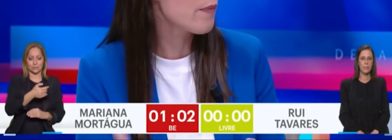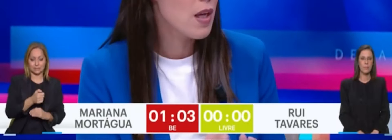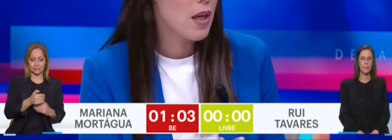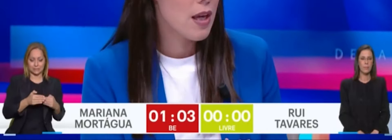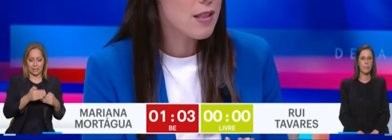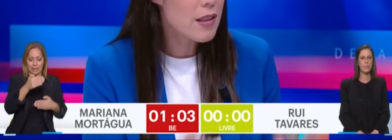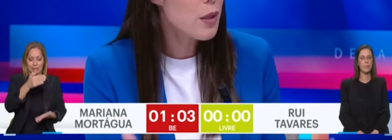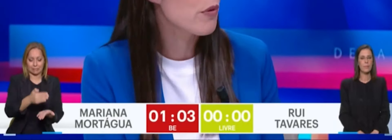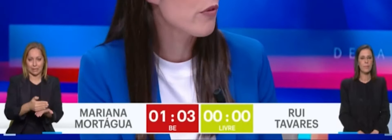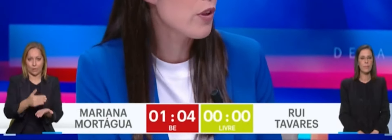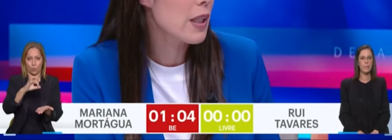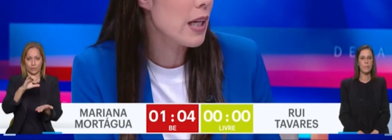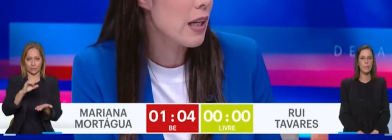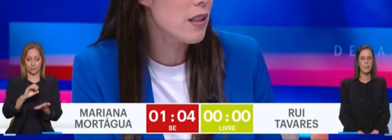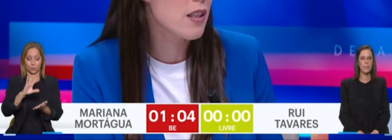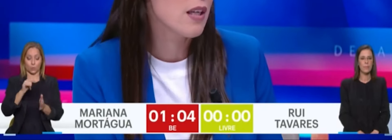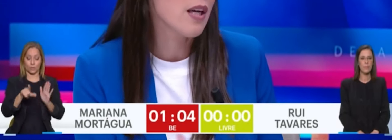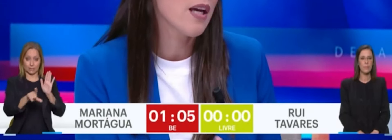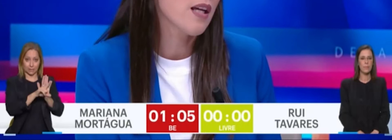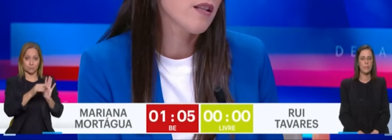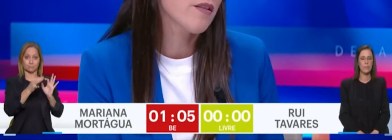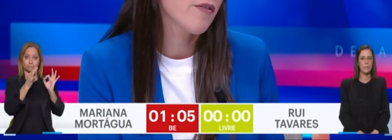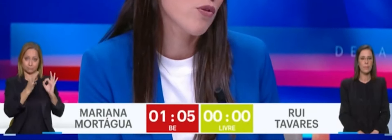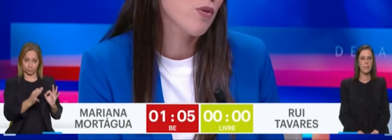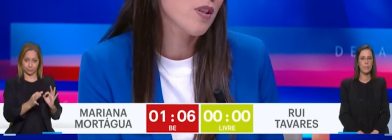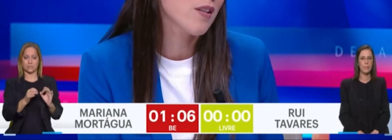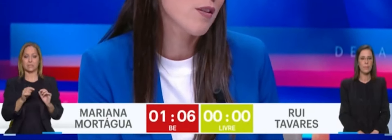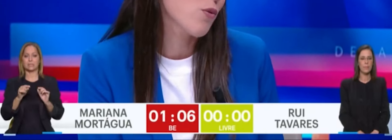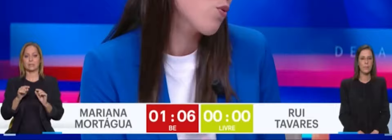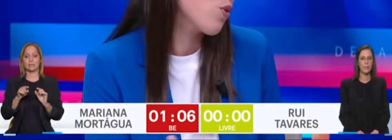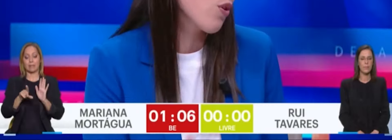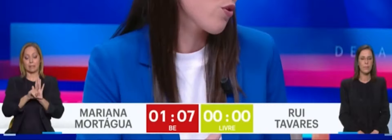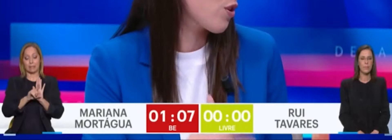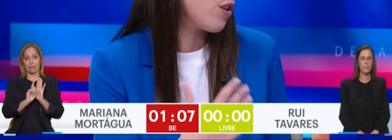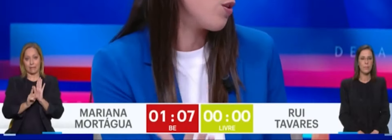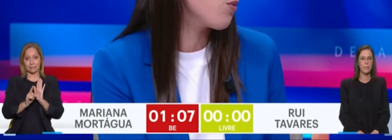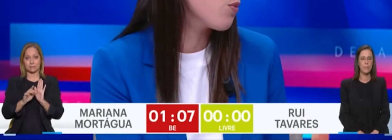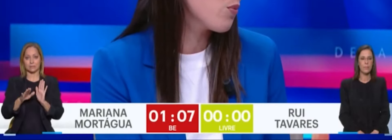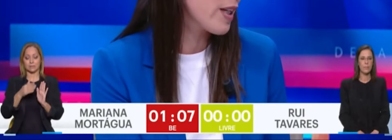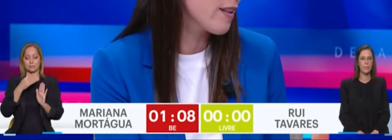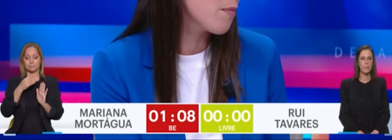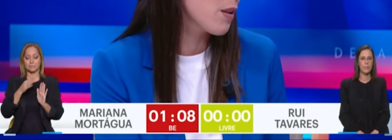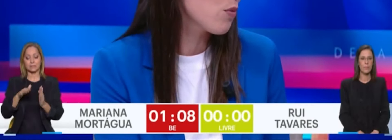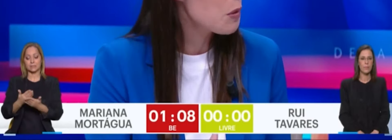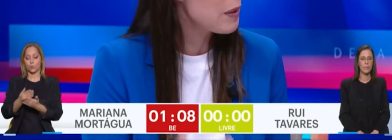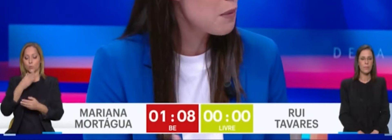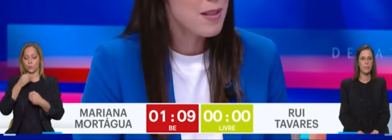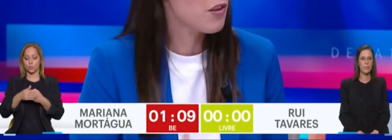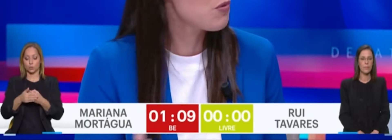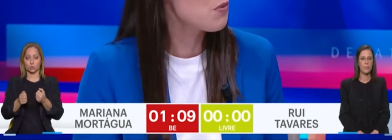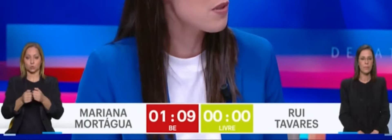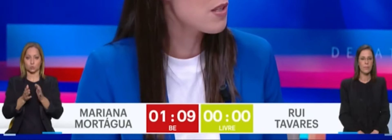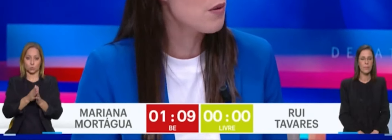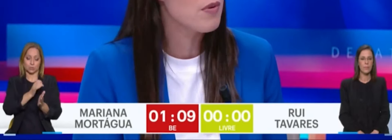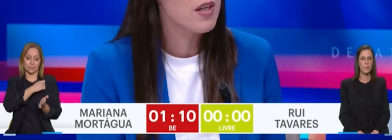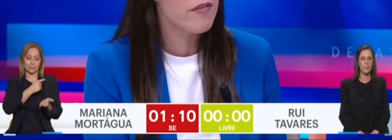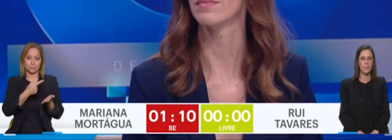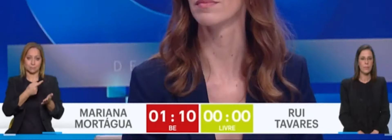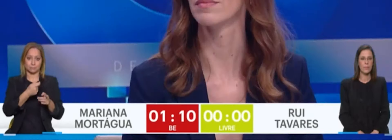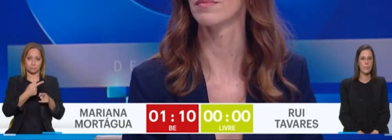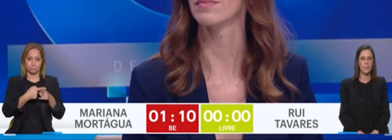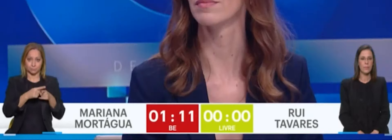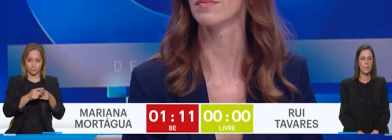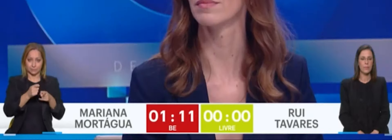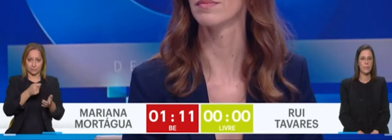80 essa lei quando foi aplicada ela fez com que todos os idosos que tinham um arrendamento independentemente da sua situação